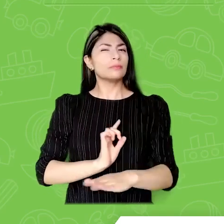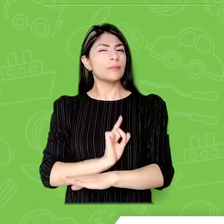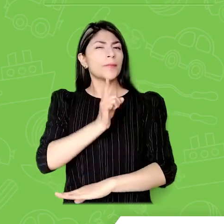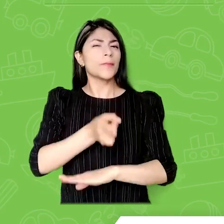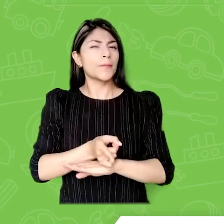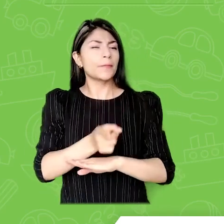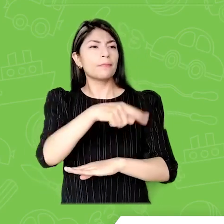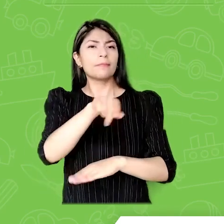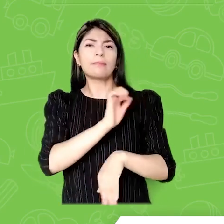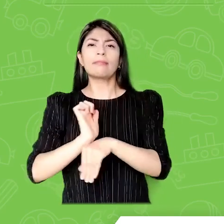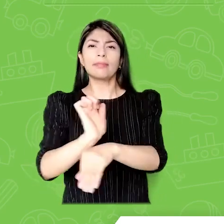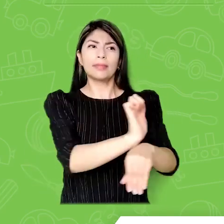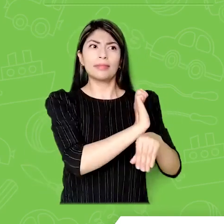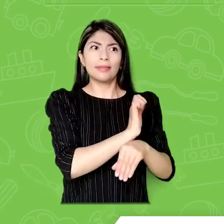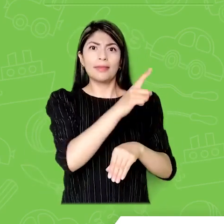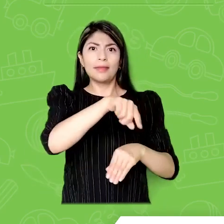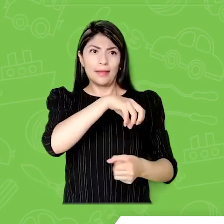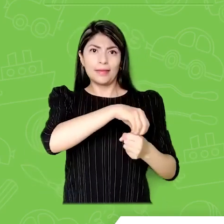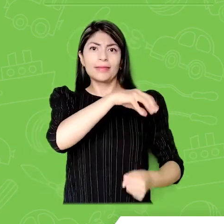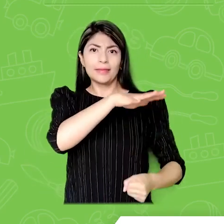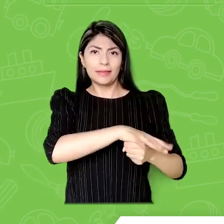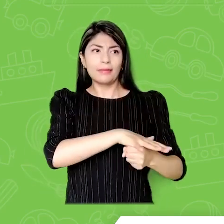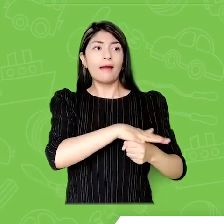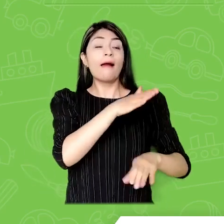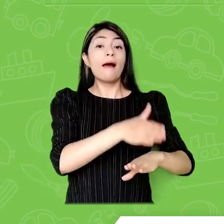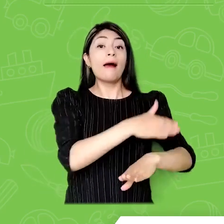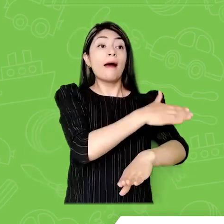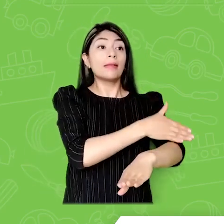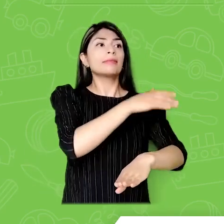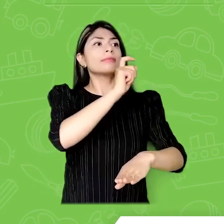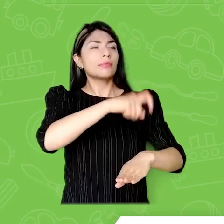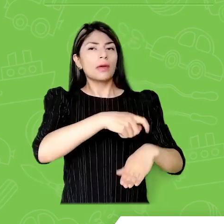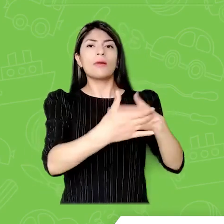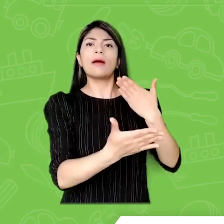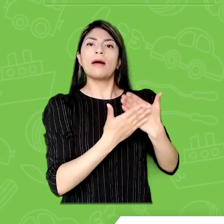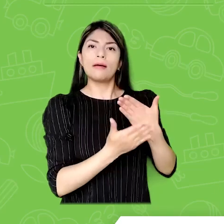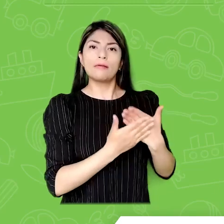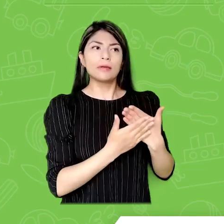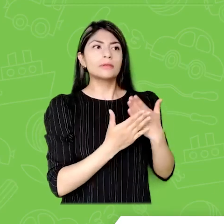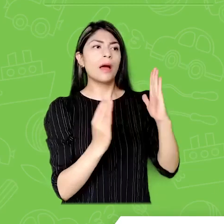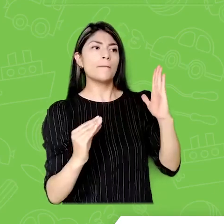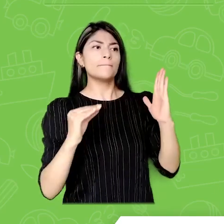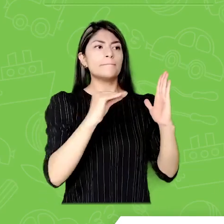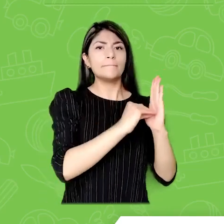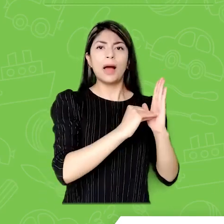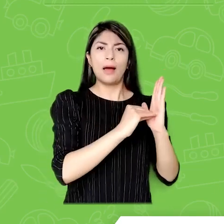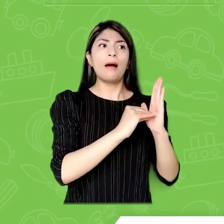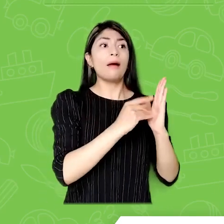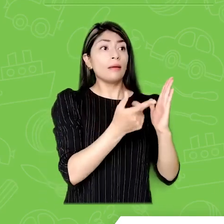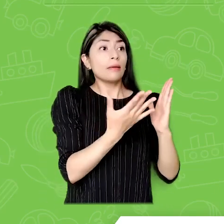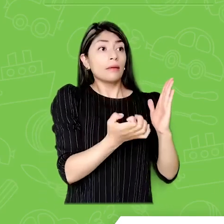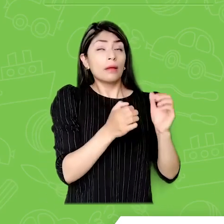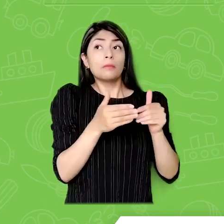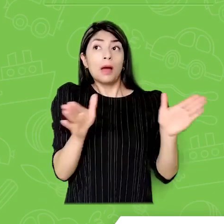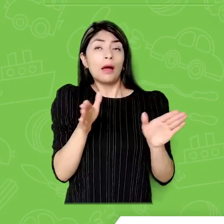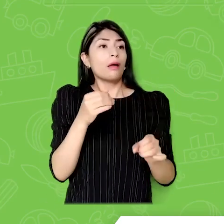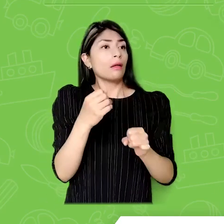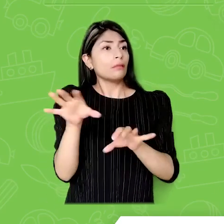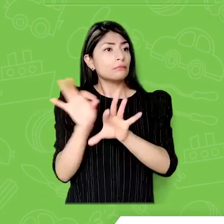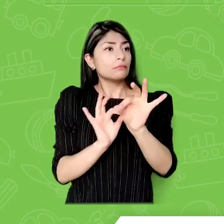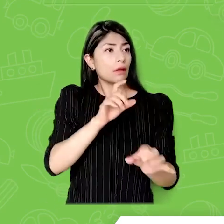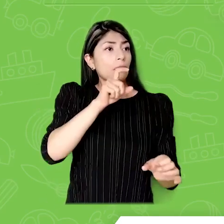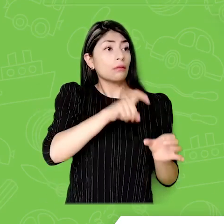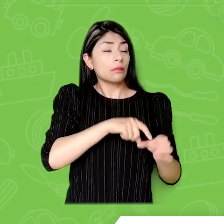las entidades públicas antes referidas reportar la oferta pública de empleos de carrera en vacancia definitiva, en adelante